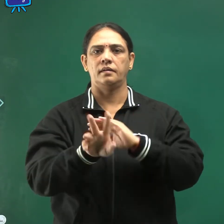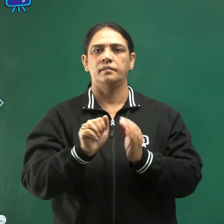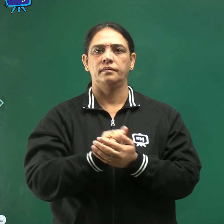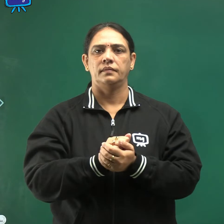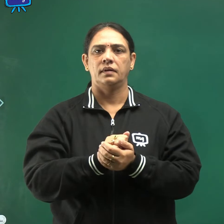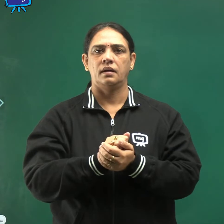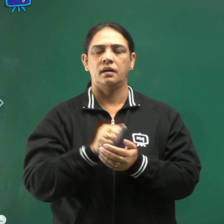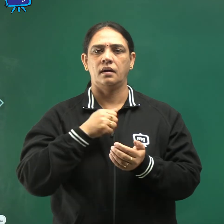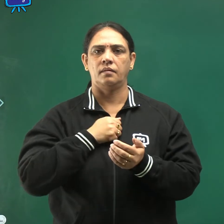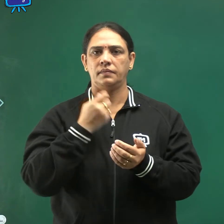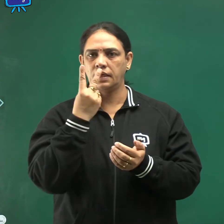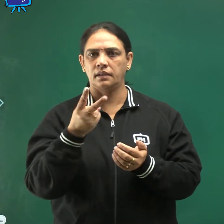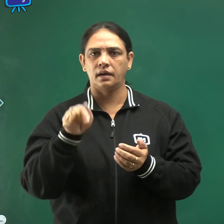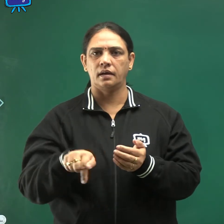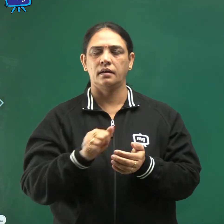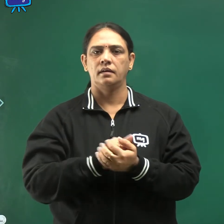हम देखते हैं